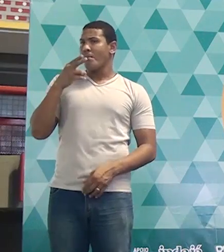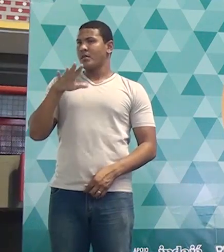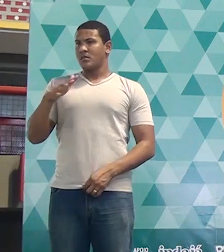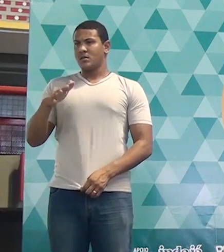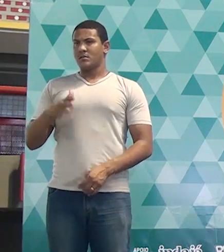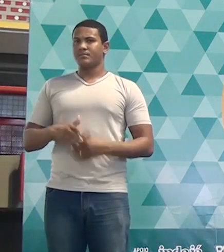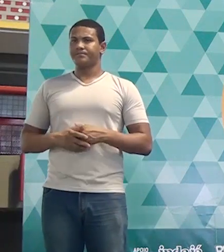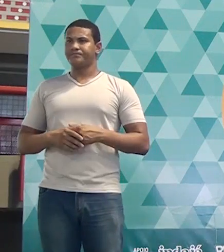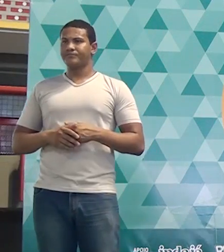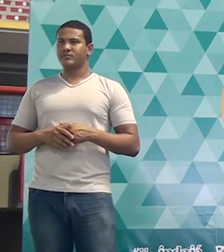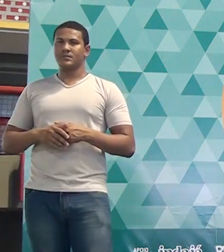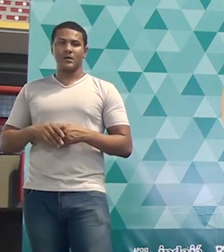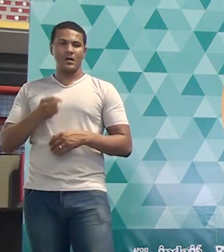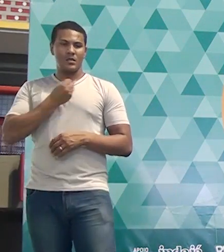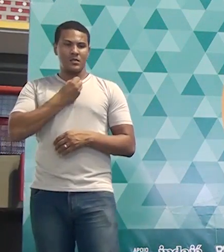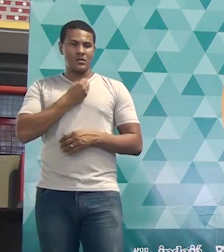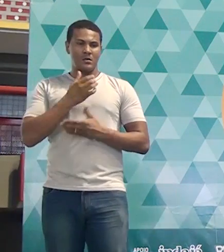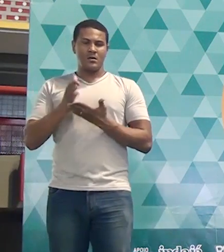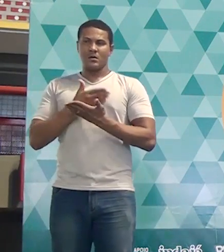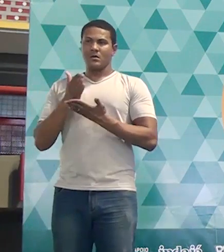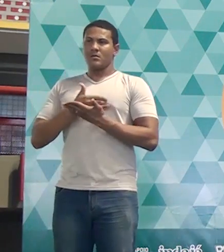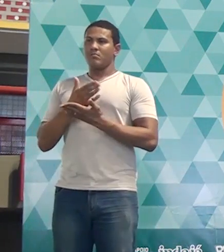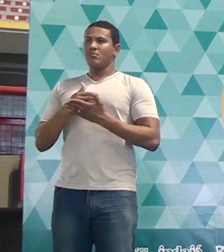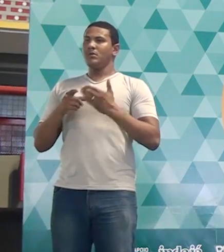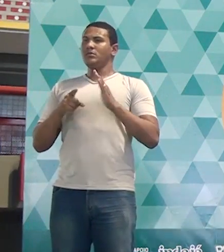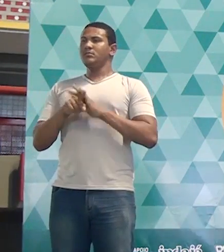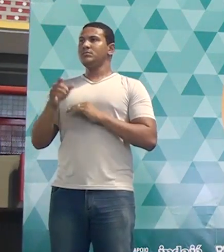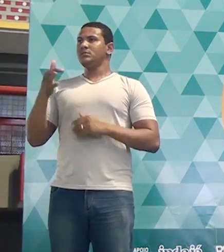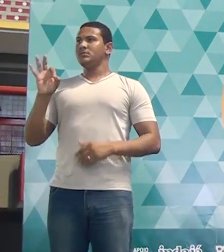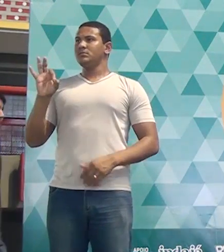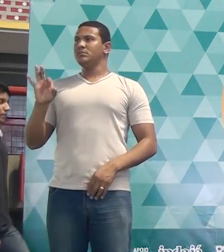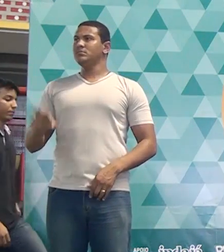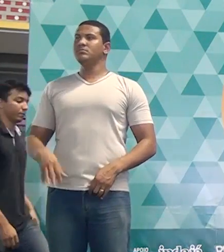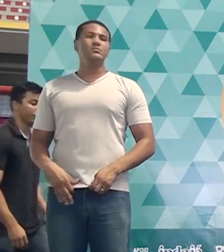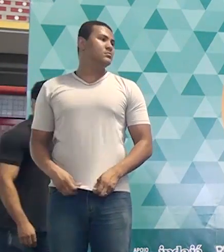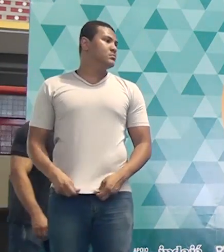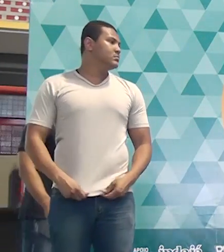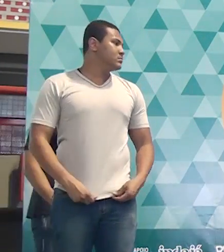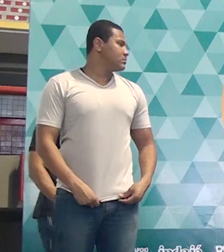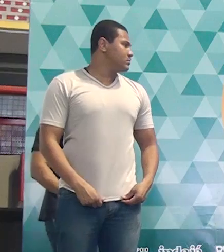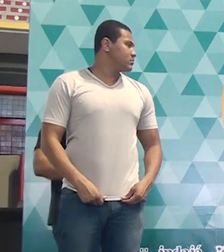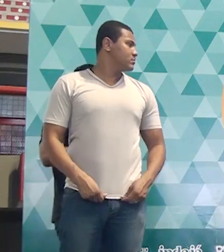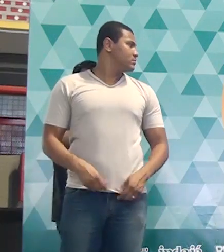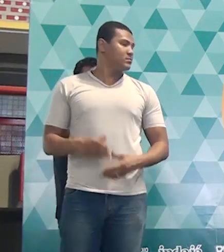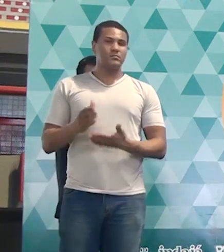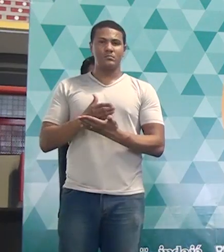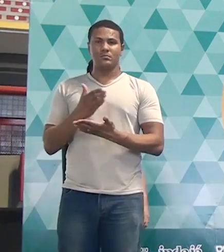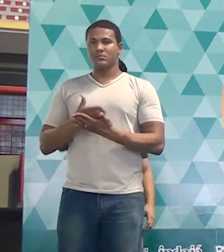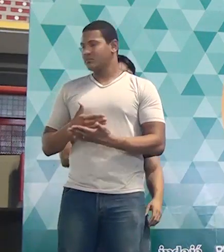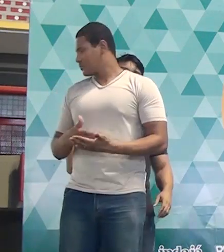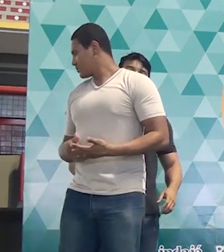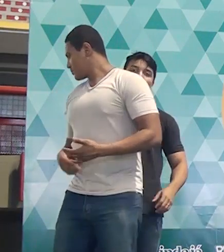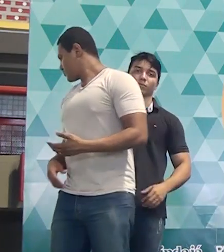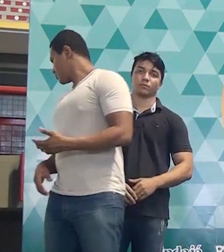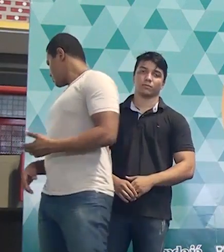questão de número 10 do seu livrinho. Essa questão está na página